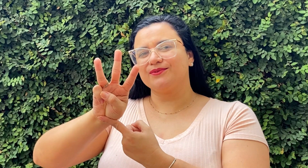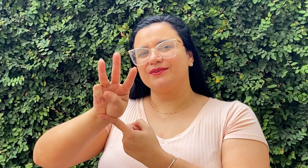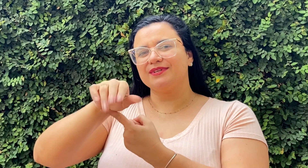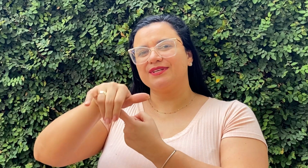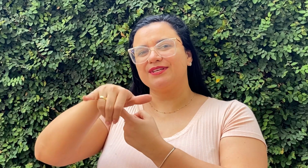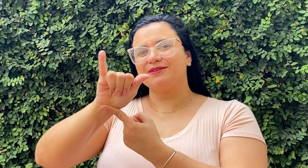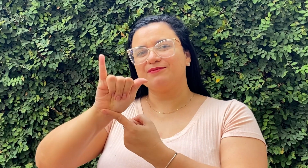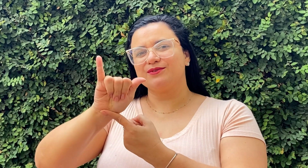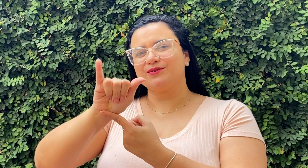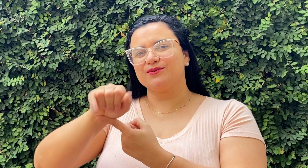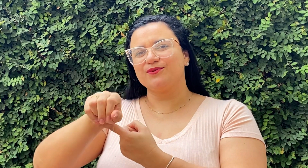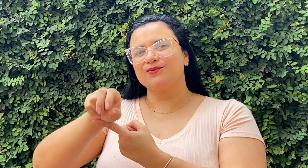Y,